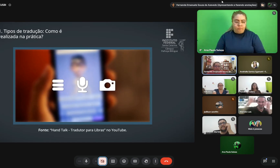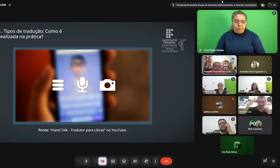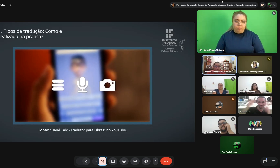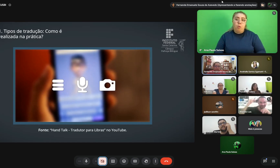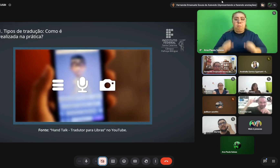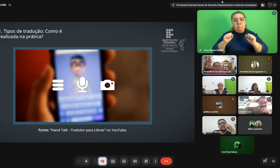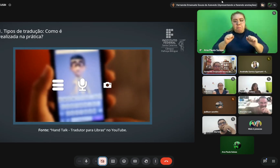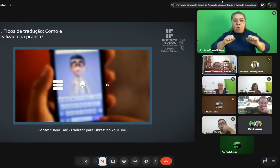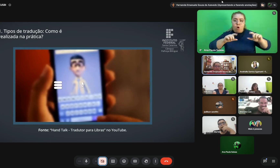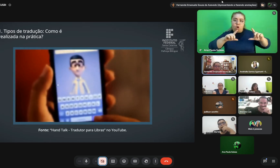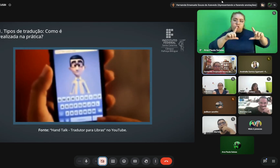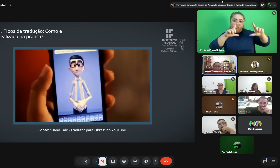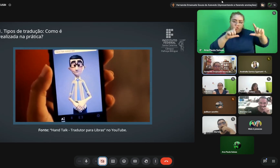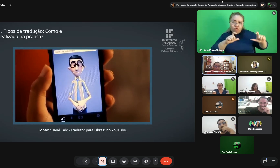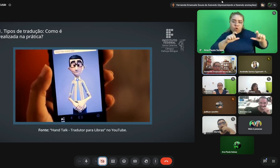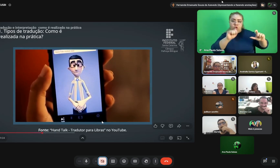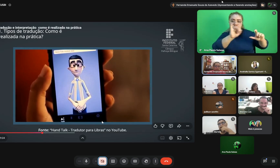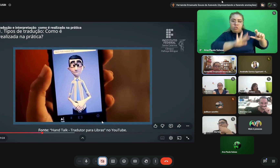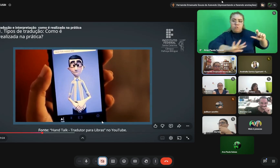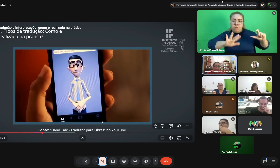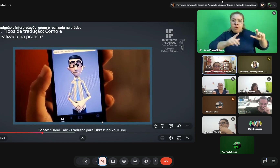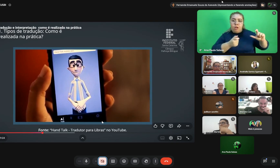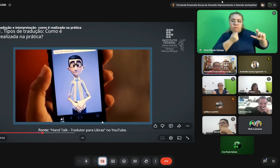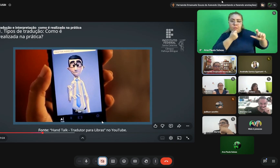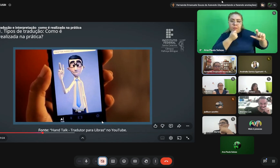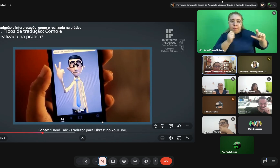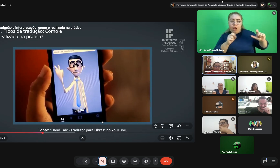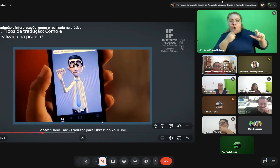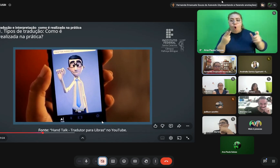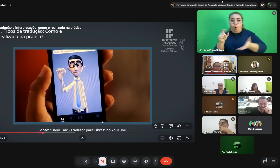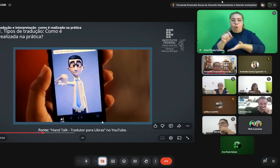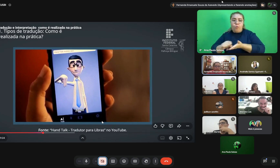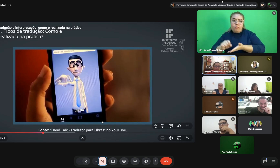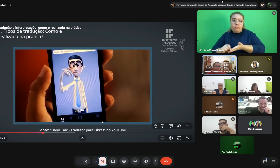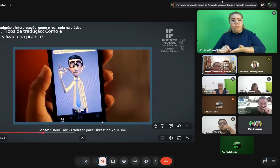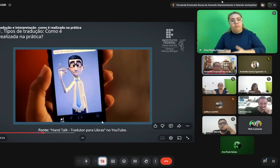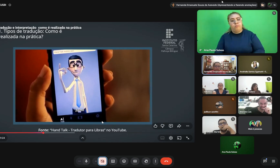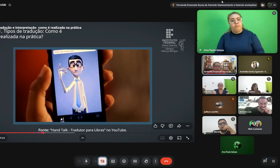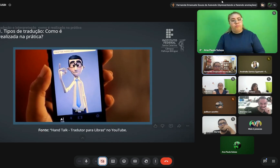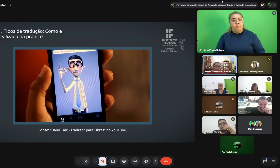Pode ser uma fotografia, uma imagem, por voz ou por escrito.